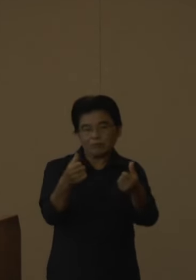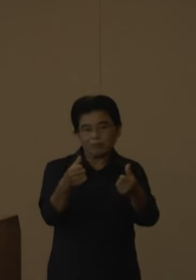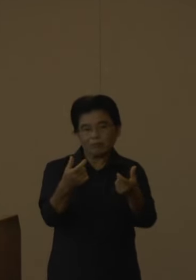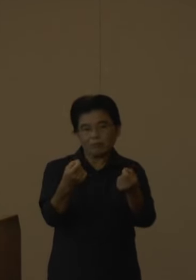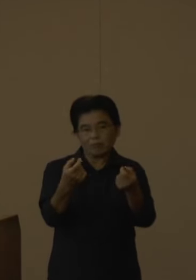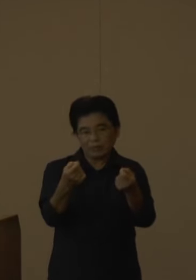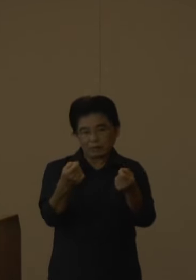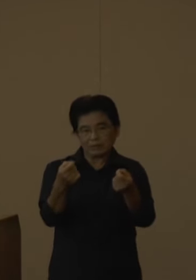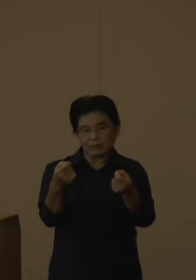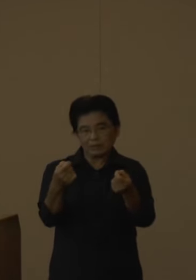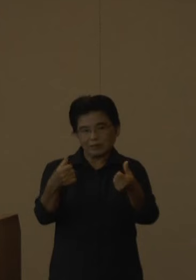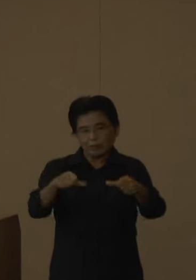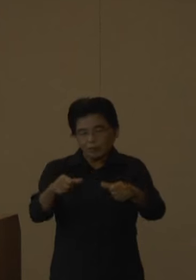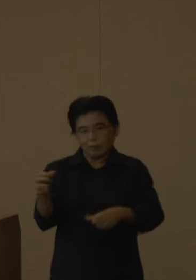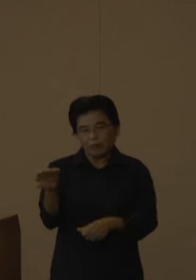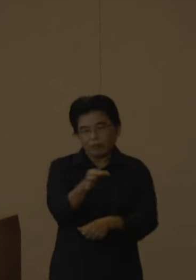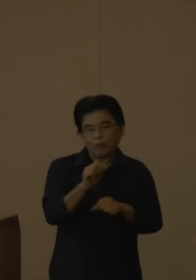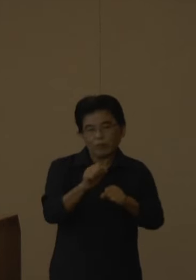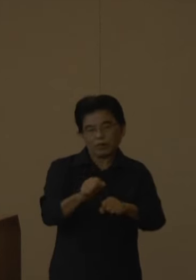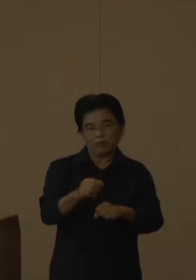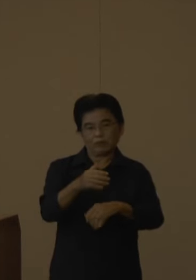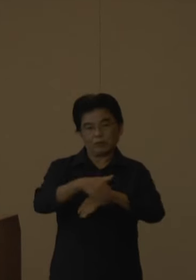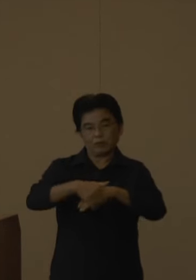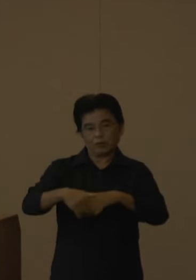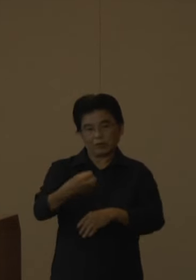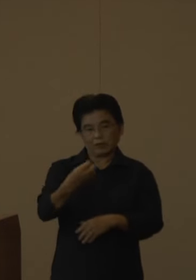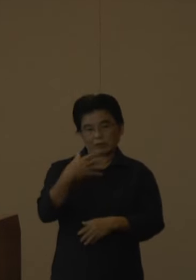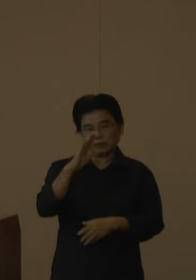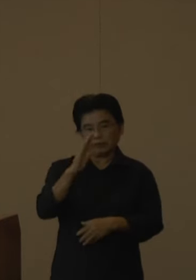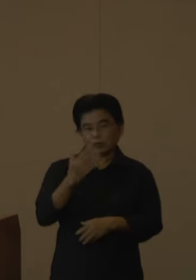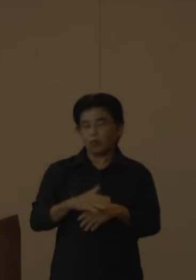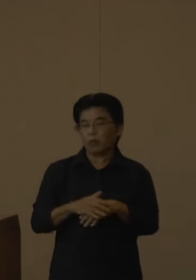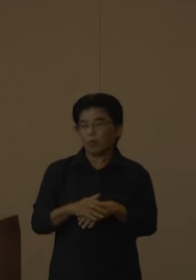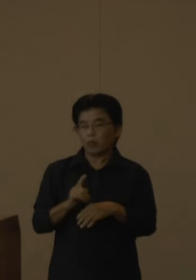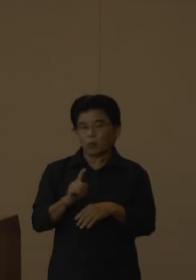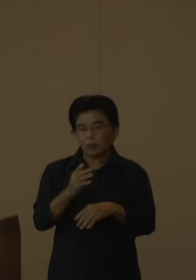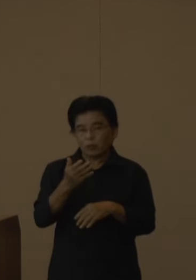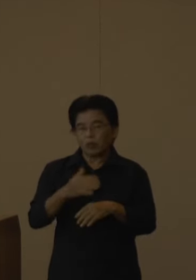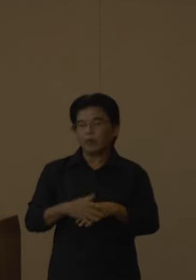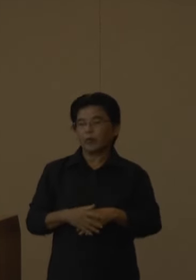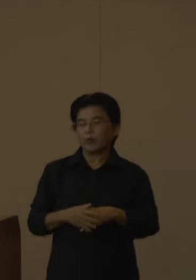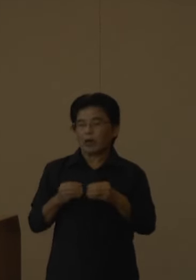含めて、教えていただけますでしょうか。 細かい点は、